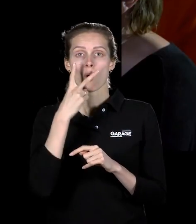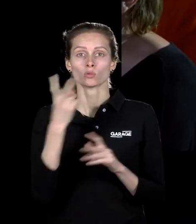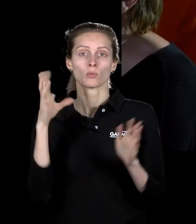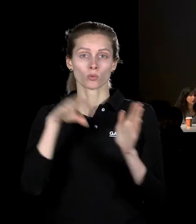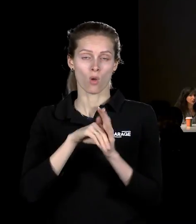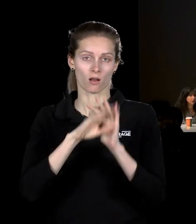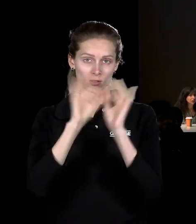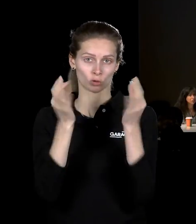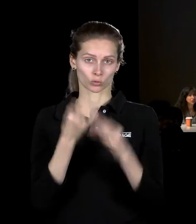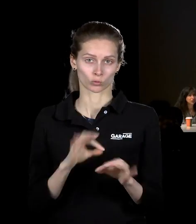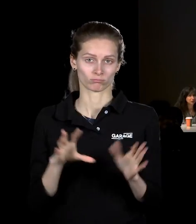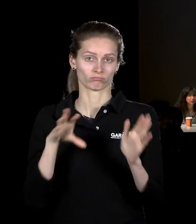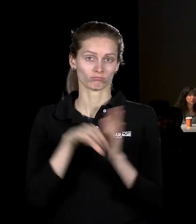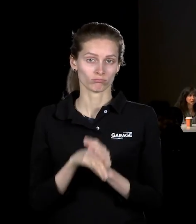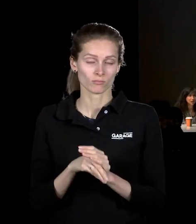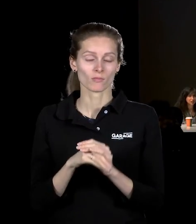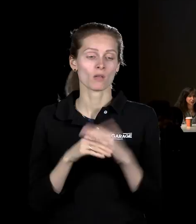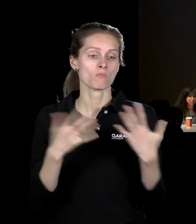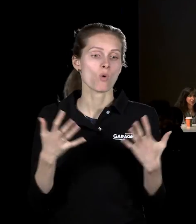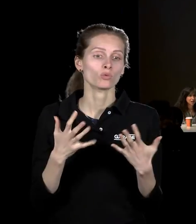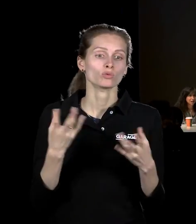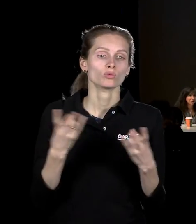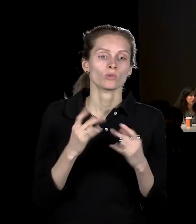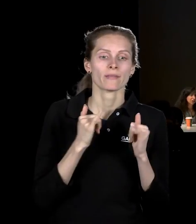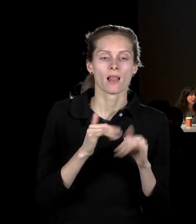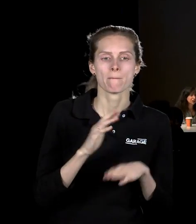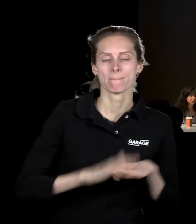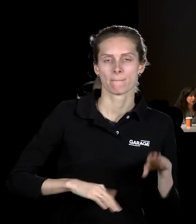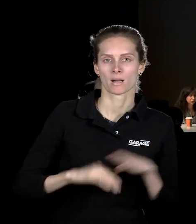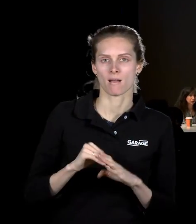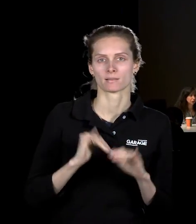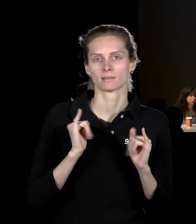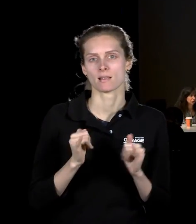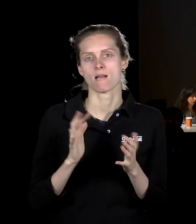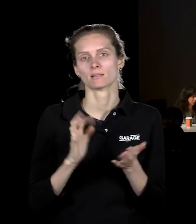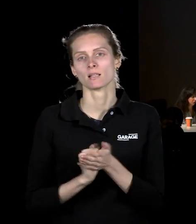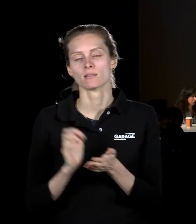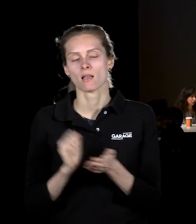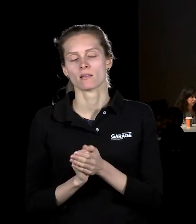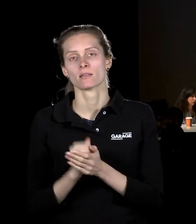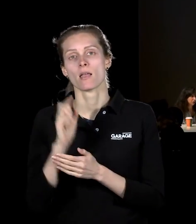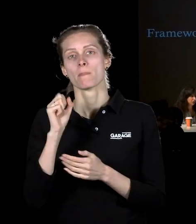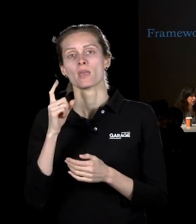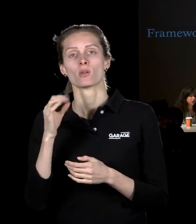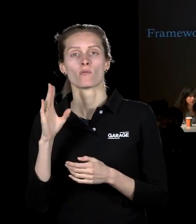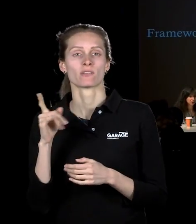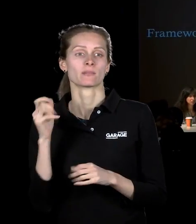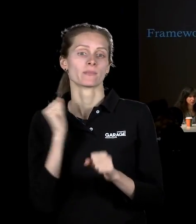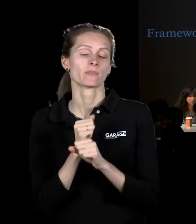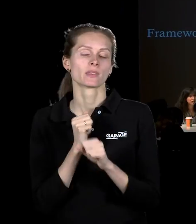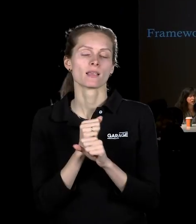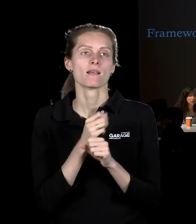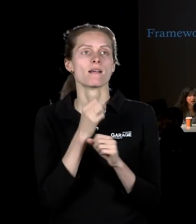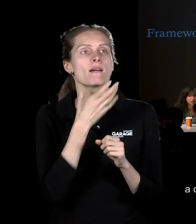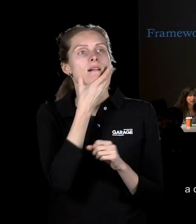не производством произведения, а некой практикой, неким занятием, некой деятельностью. Конечно, то, что делали Бехеры, это опять-таки не создание